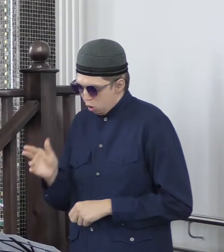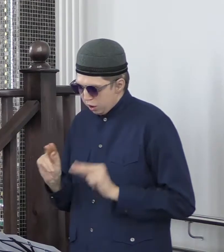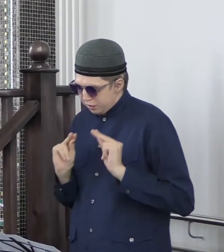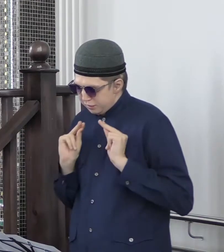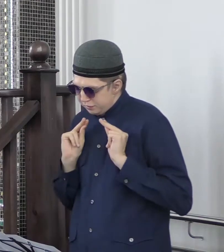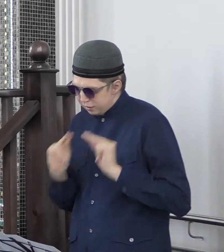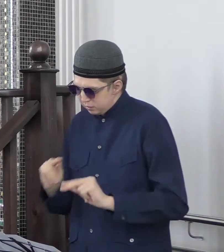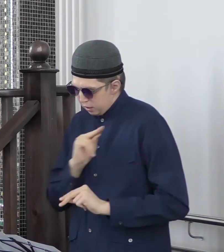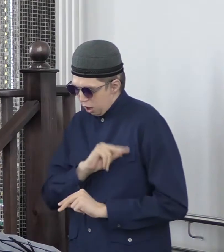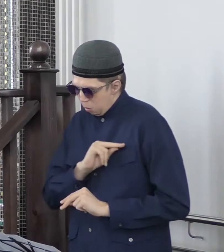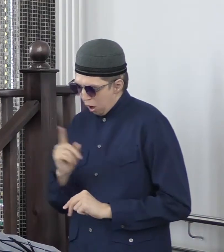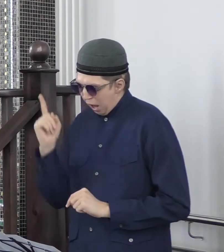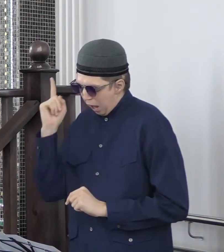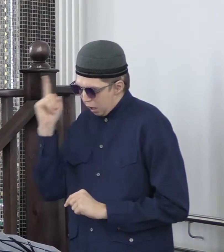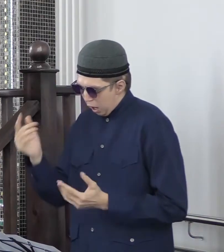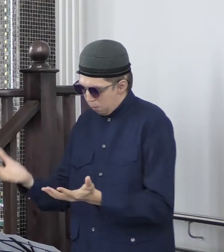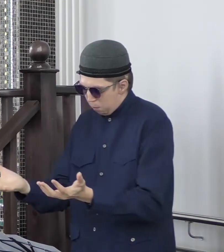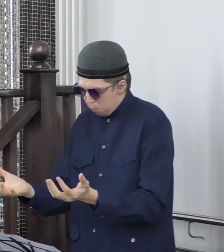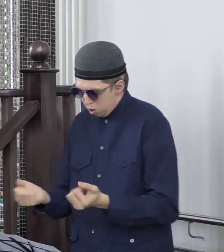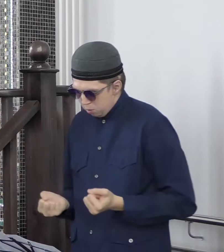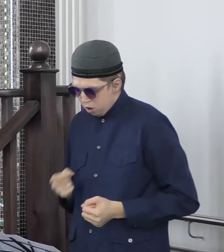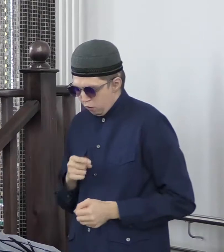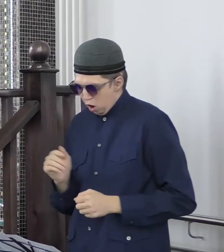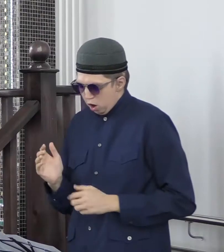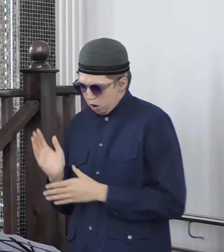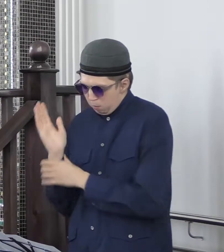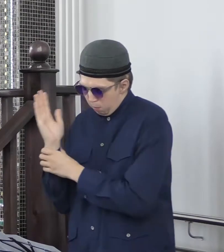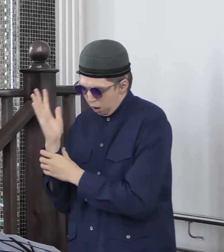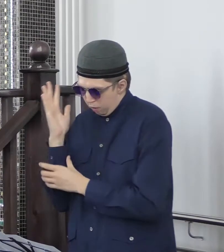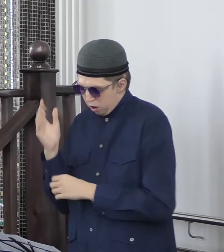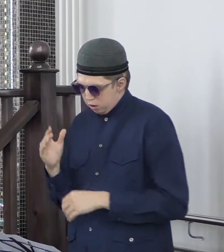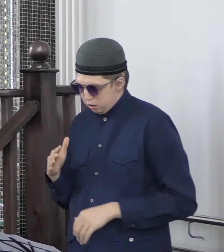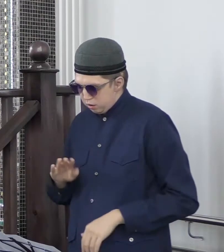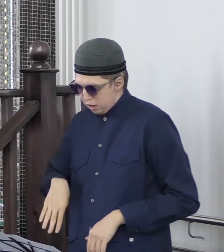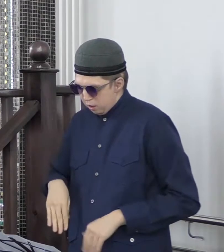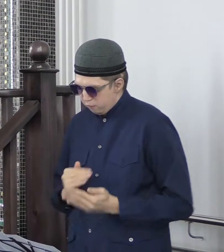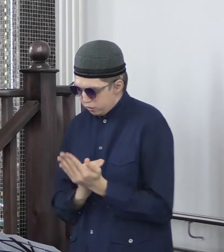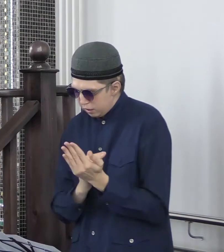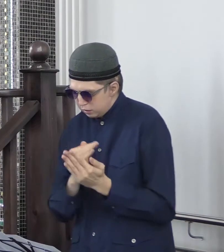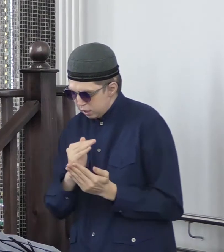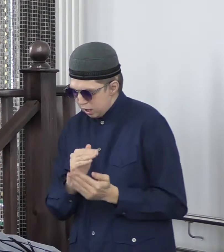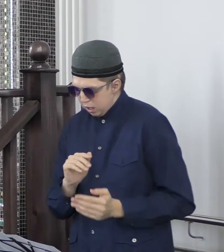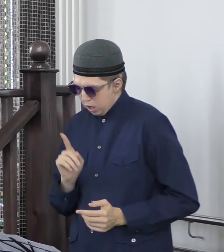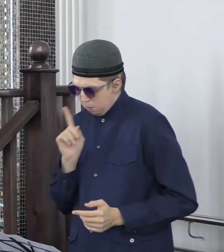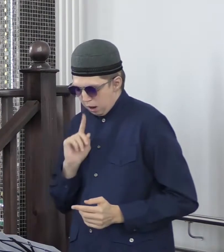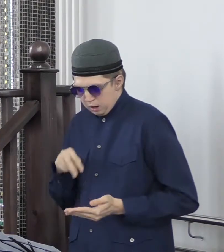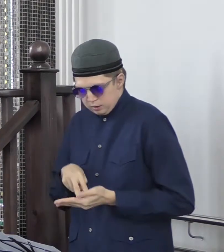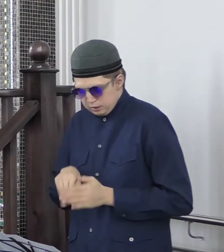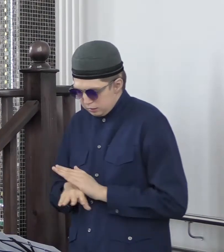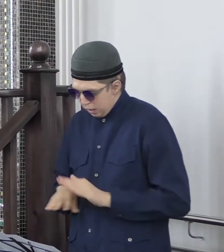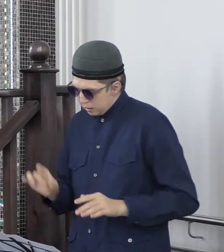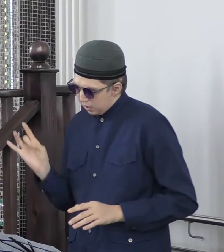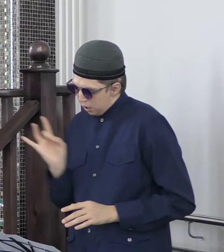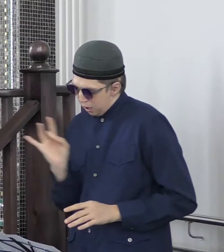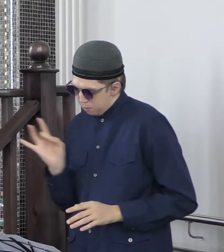wa ta'ala ayetini devamımıza ikle وَلِكَكُمْ مِنْكُمْ اُمَّا وَلَكُمْ مِنْكُمْ اُمَّةُ يَدْعُونَ اِلَى